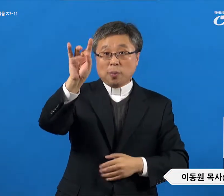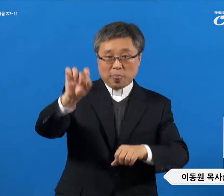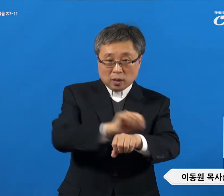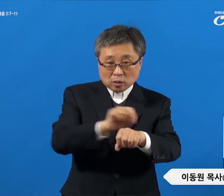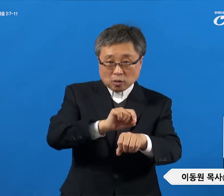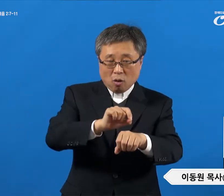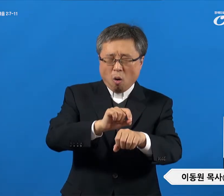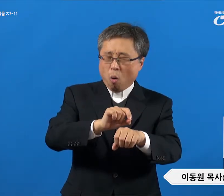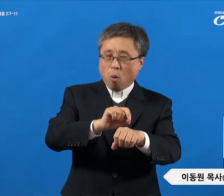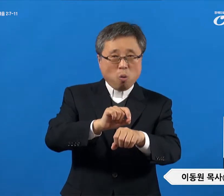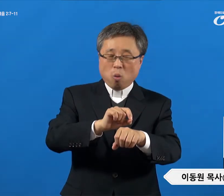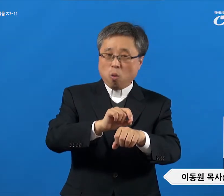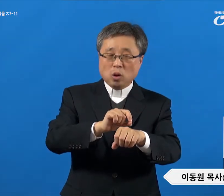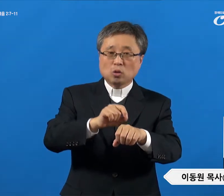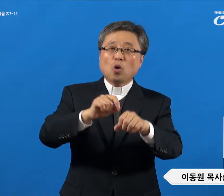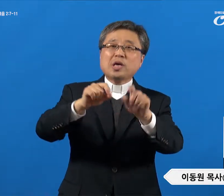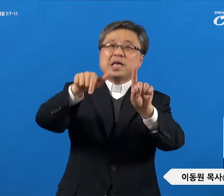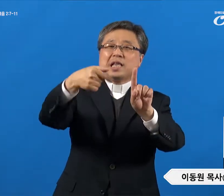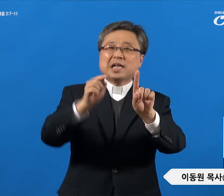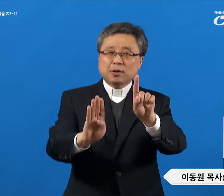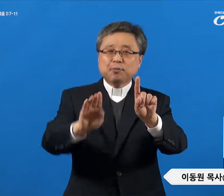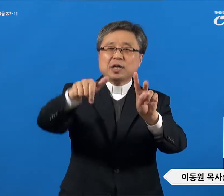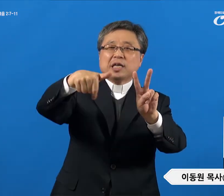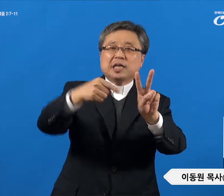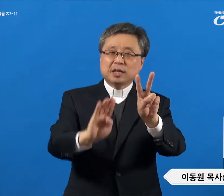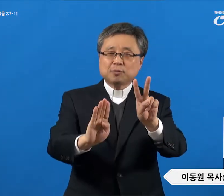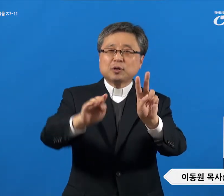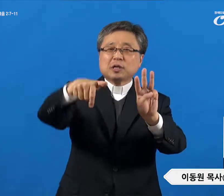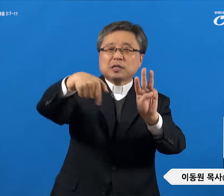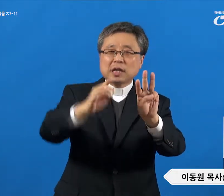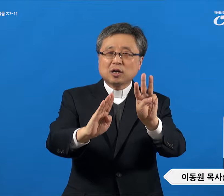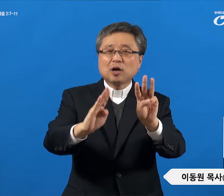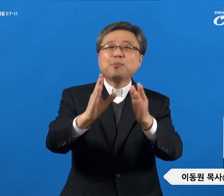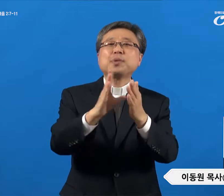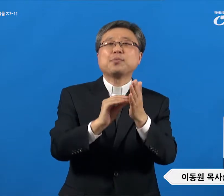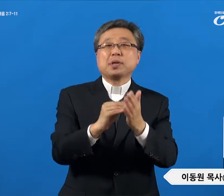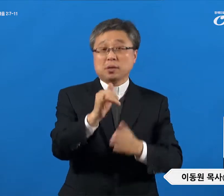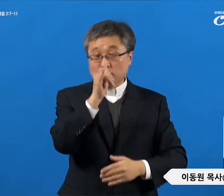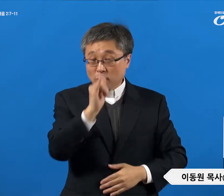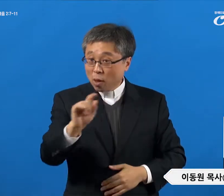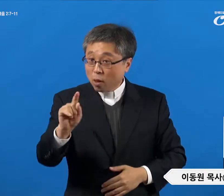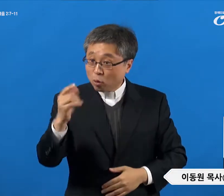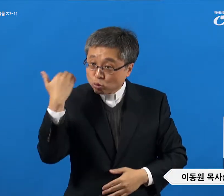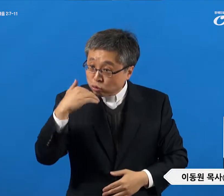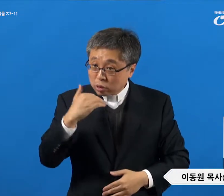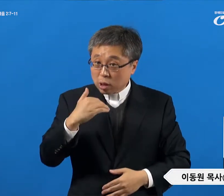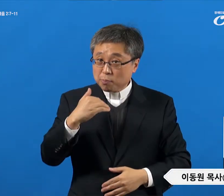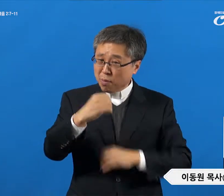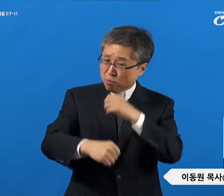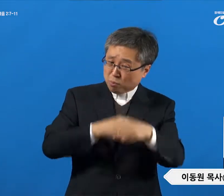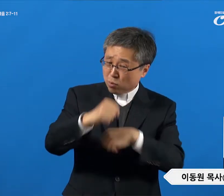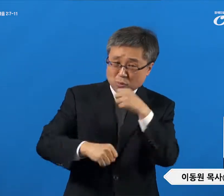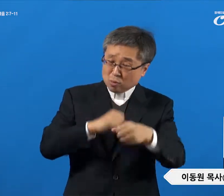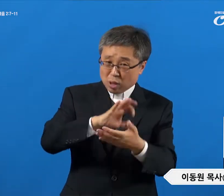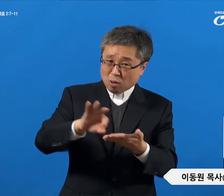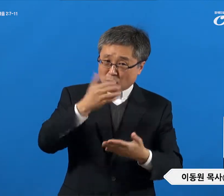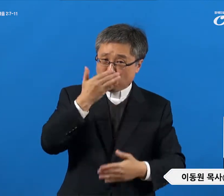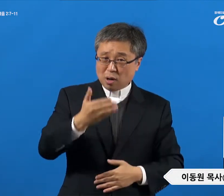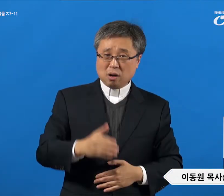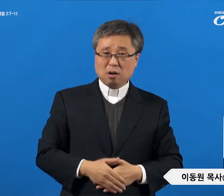1급 비밀, 2급 비밀, 3급 비밀. 그 비밀 아무나 다룰 수 있지 않습니다. 그 비밀을